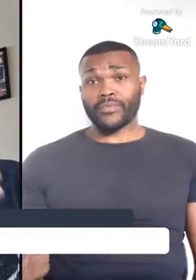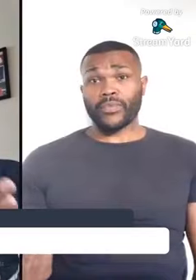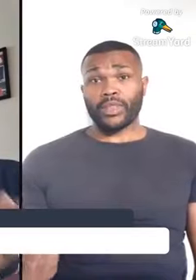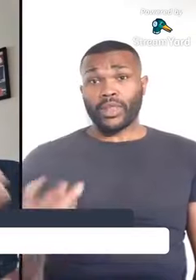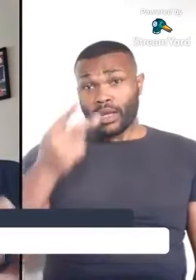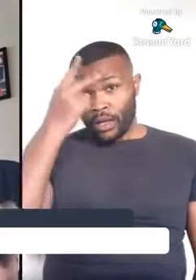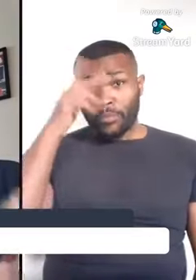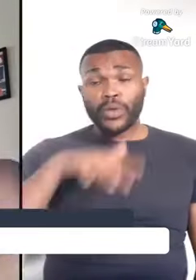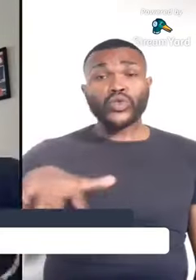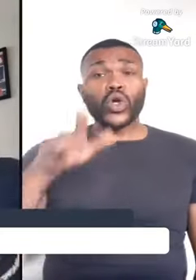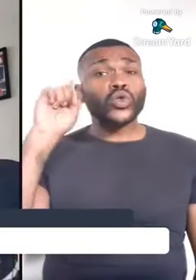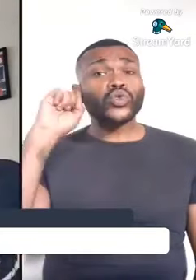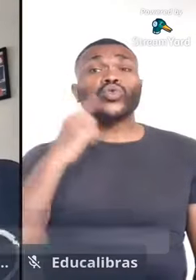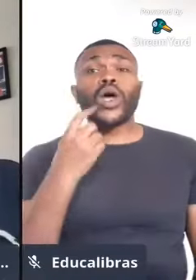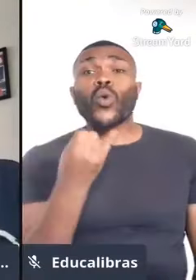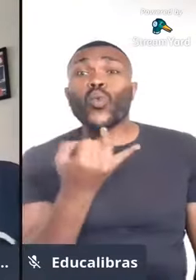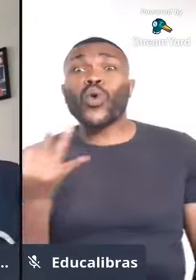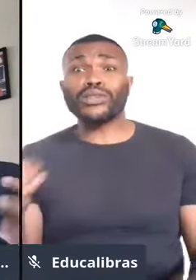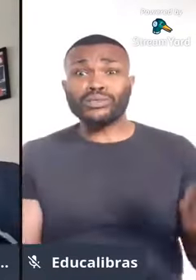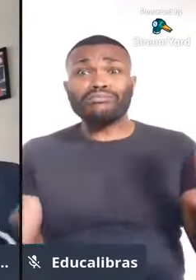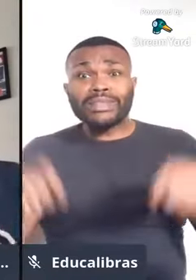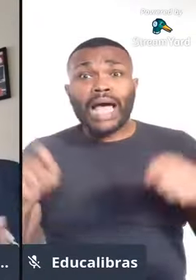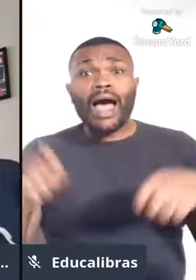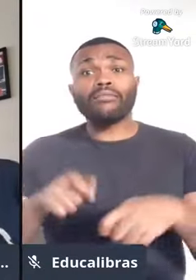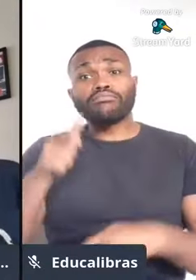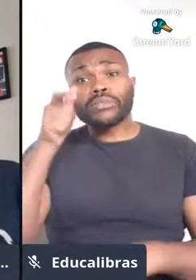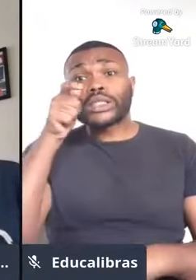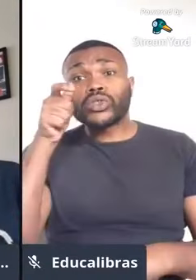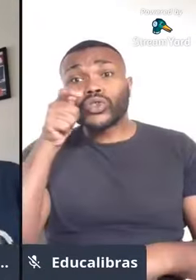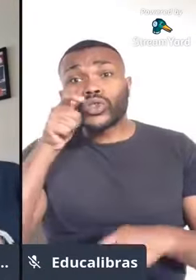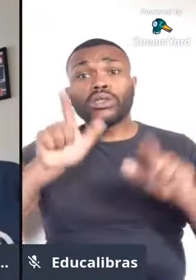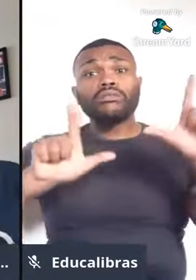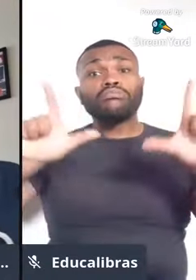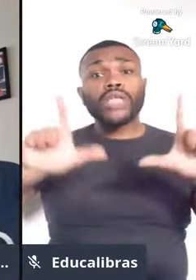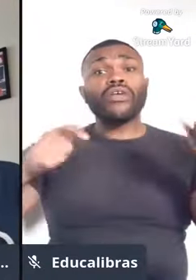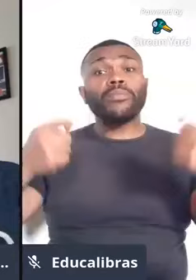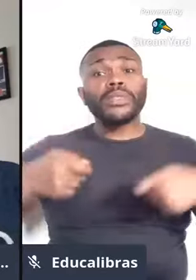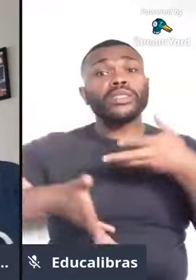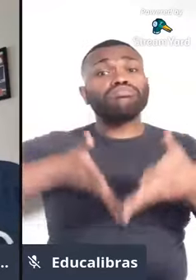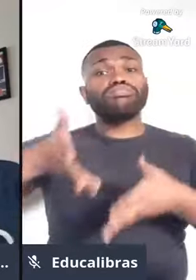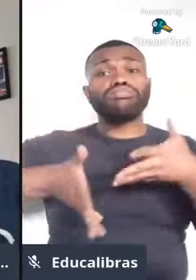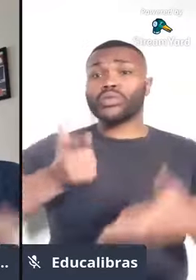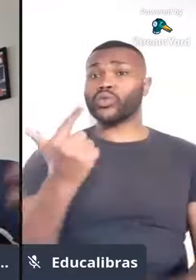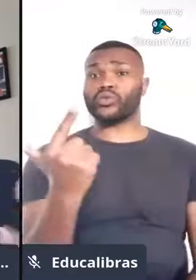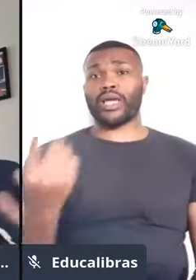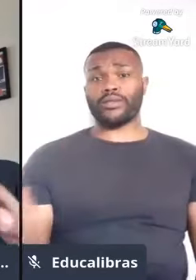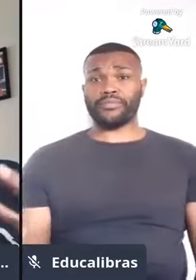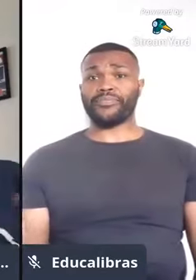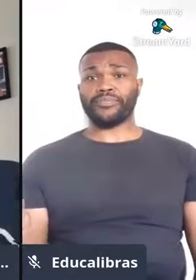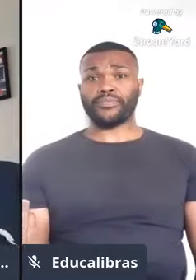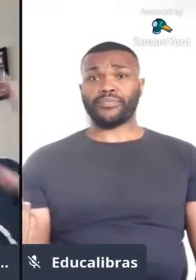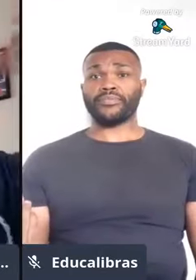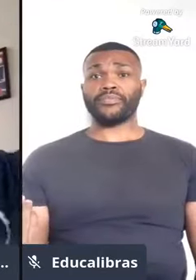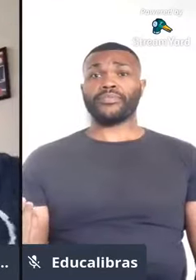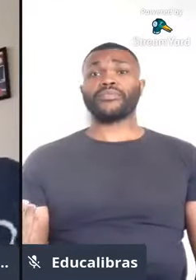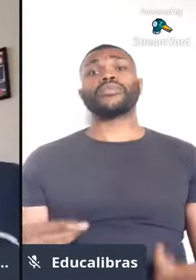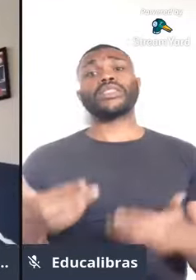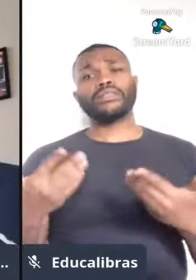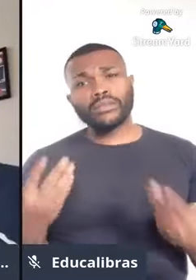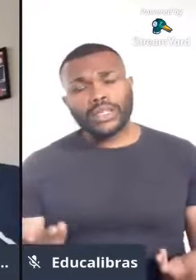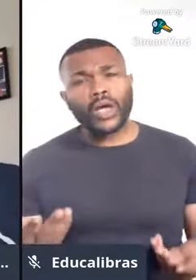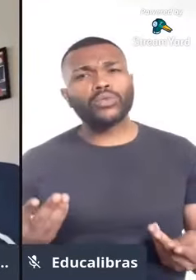surdas poderiam acompanhar os grandes veículos de comunicações que precisam de libras e não tem, não é? Então, assim, do ponto de